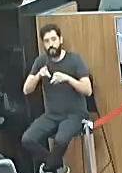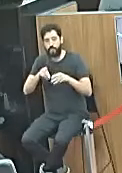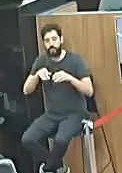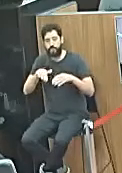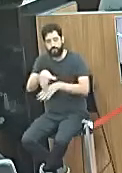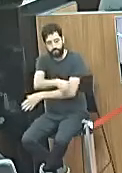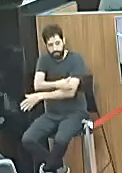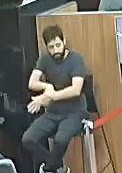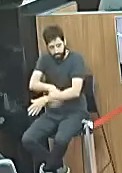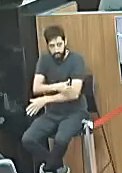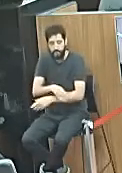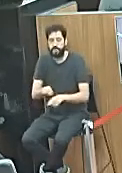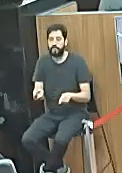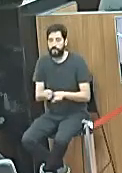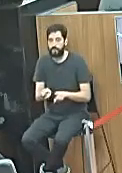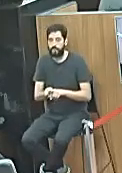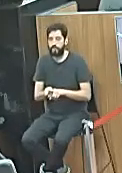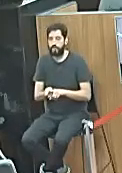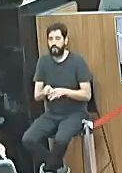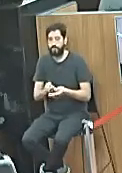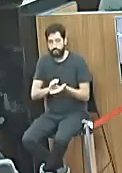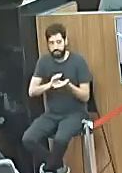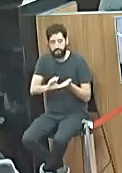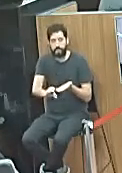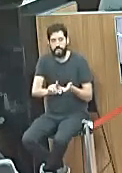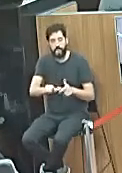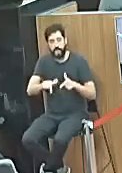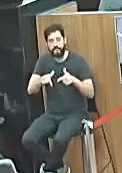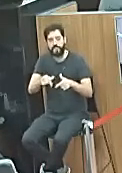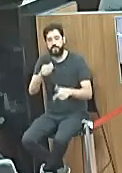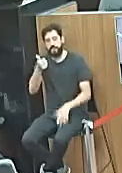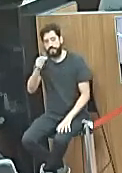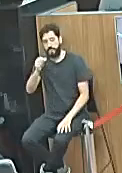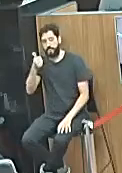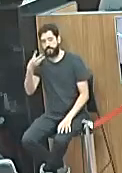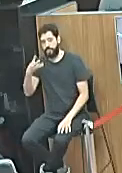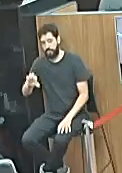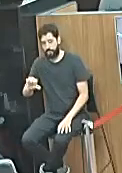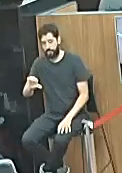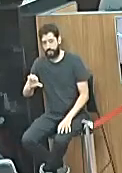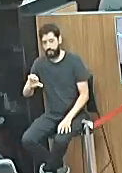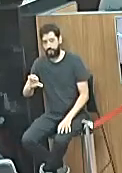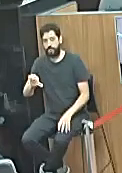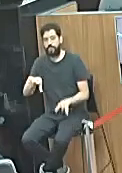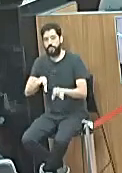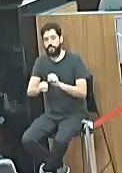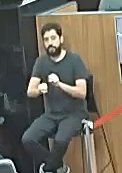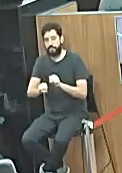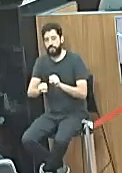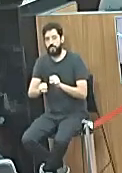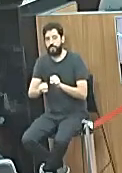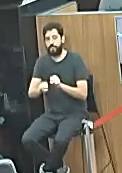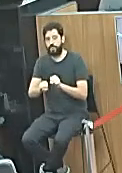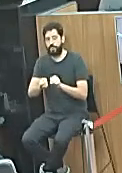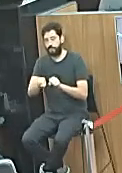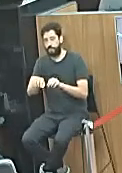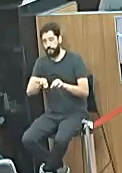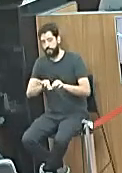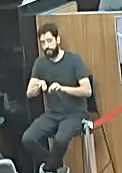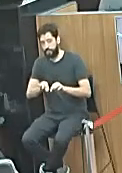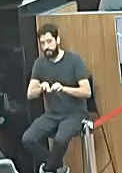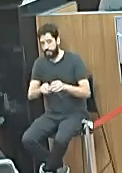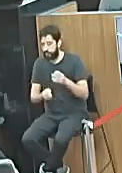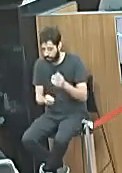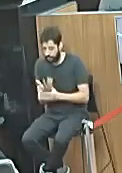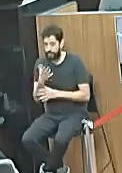por fim a portar recurso à ação é 1049 for mas que a formação do programa 0